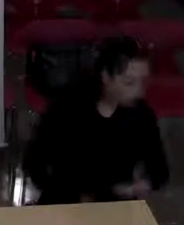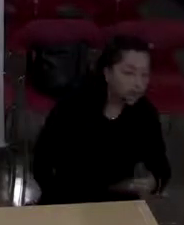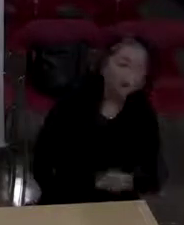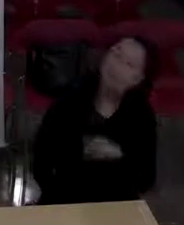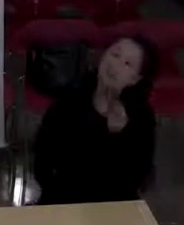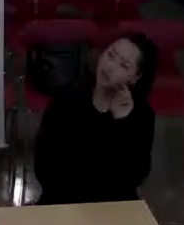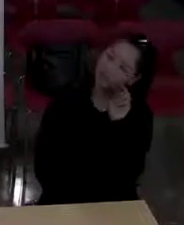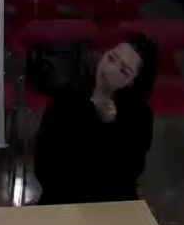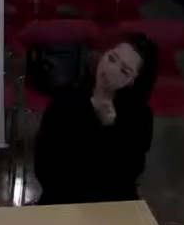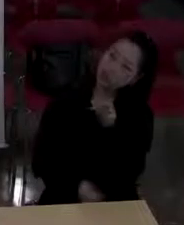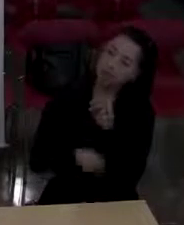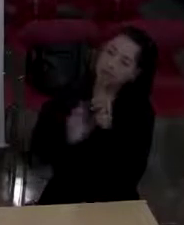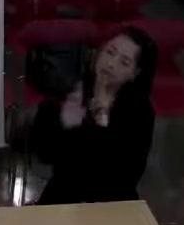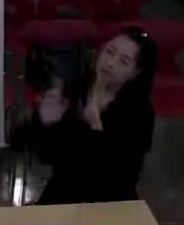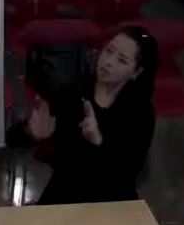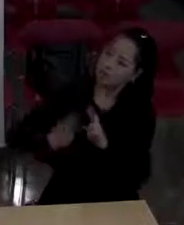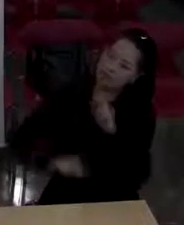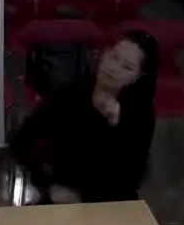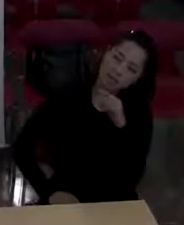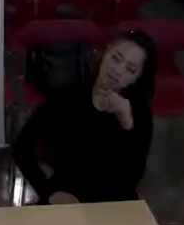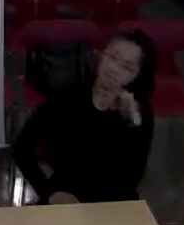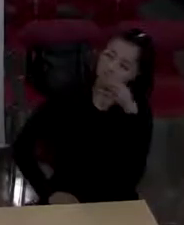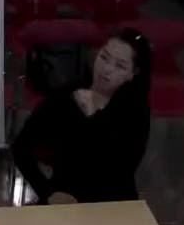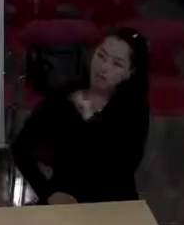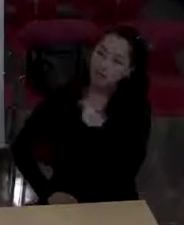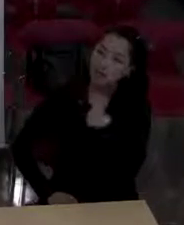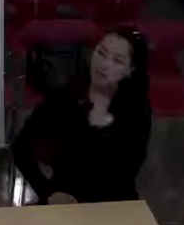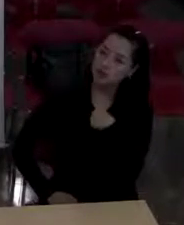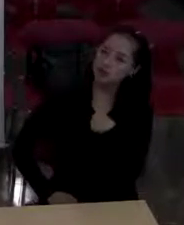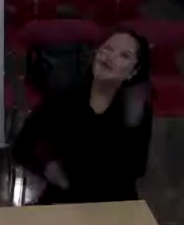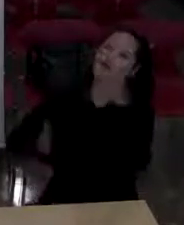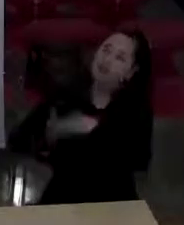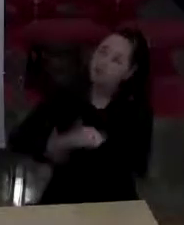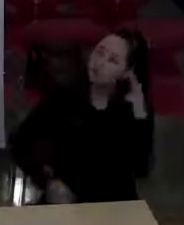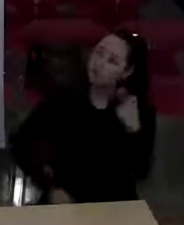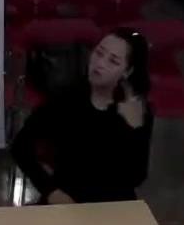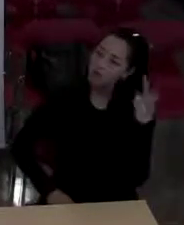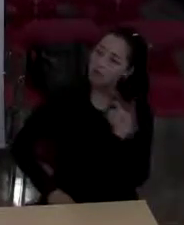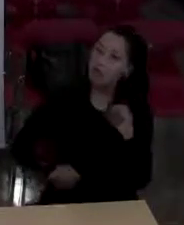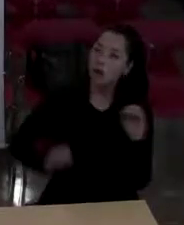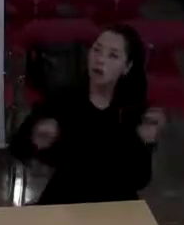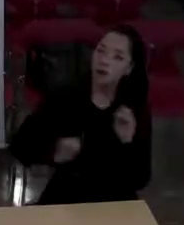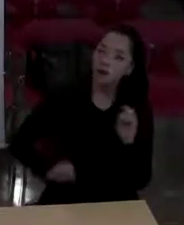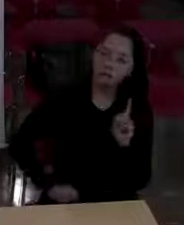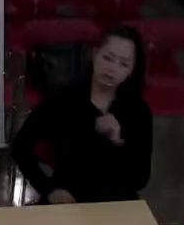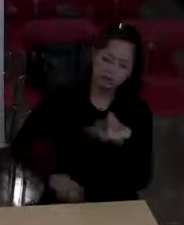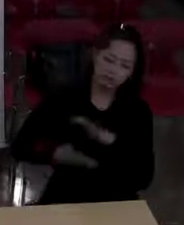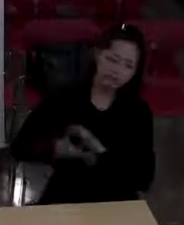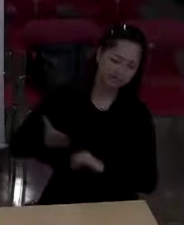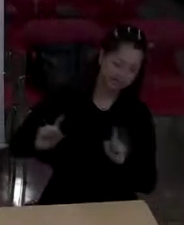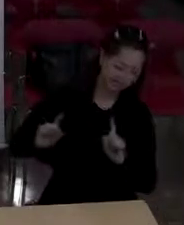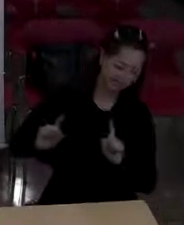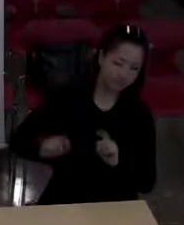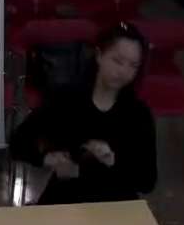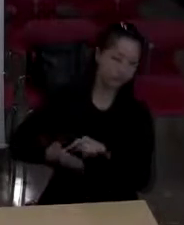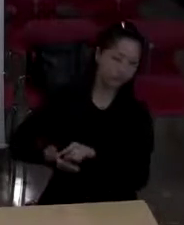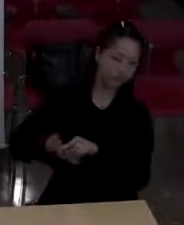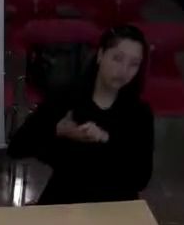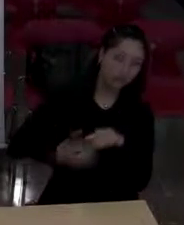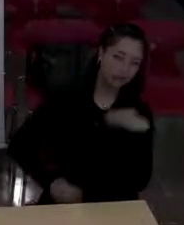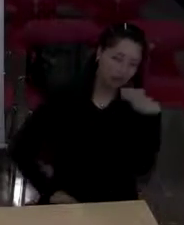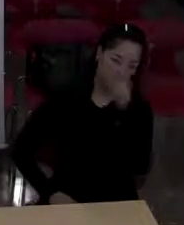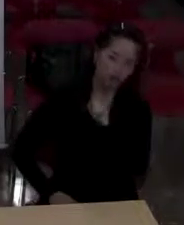adulto las va a repetir o las va a extinguir según la respuesta a esas necesidades. Entre los 9 y